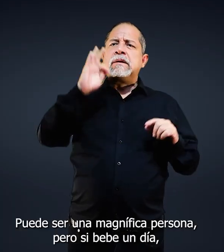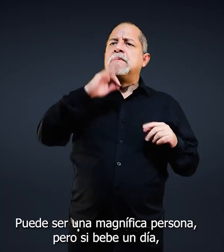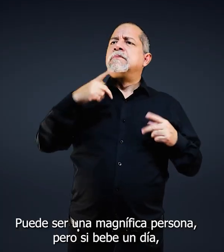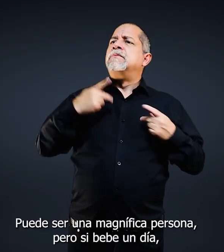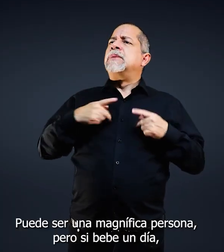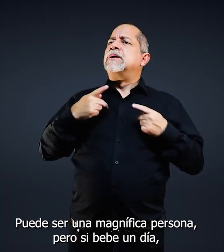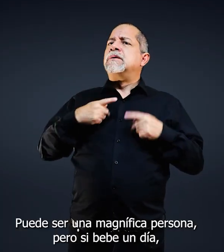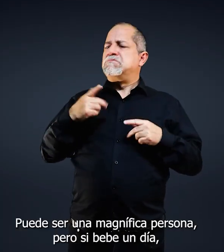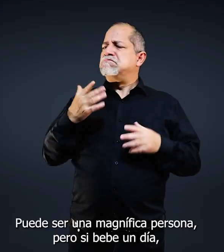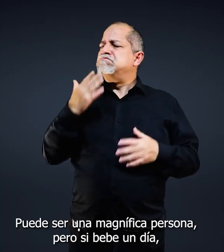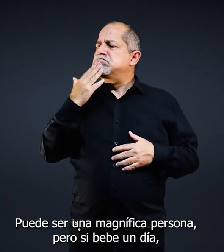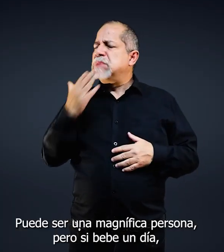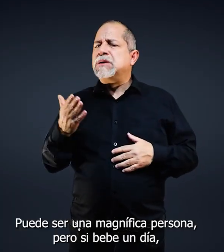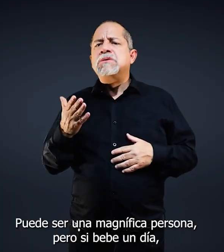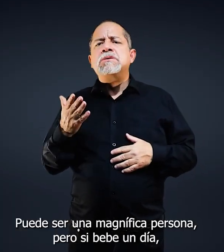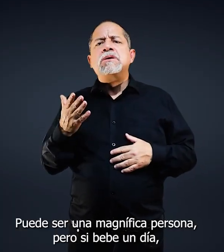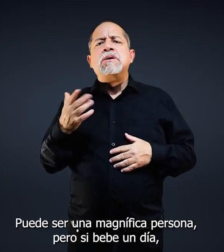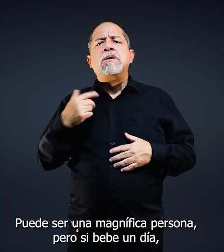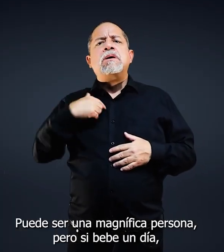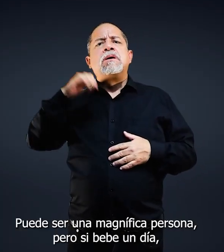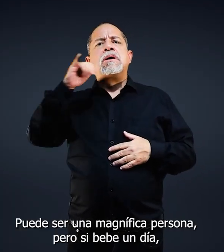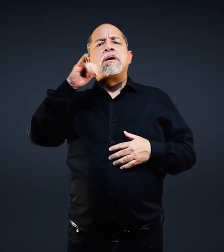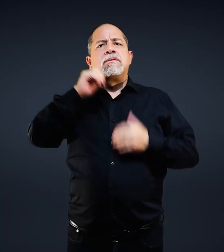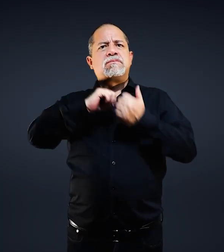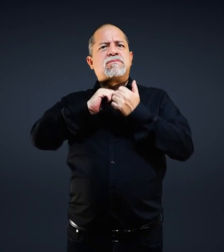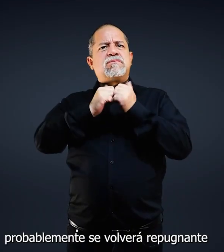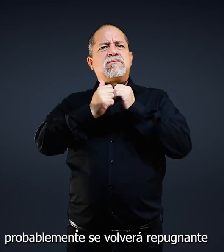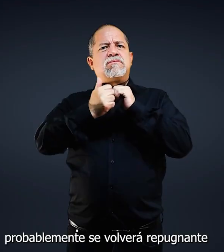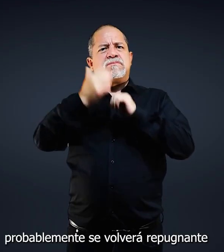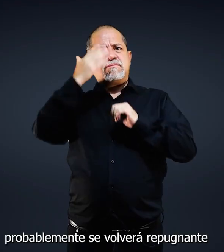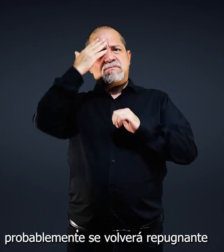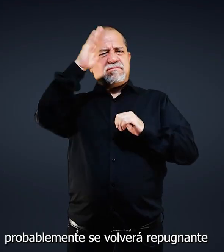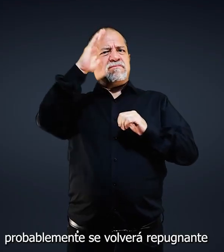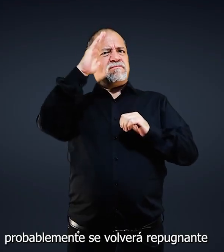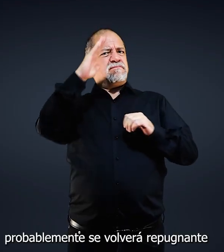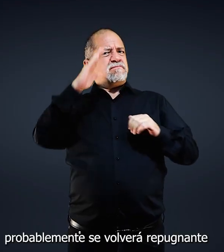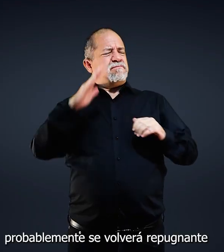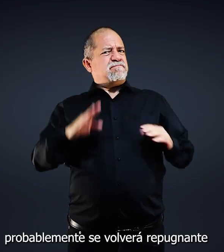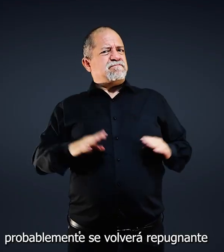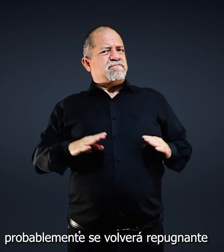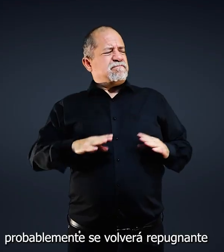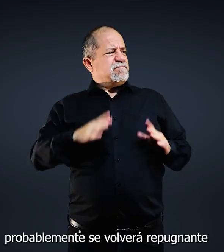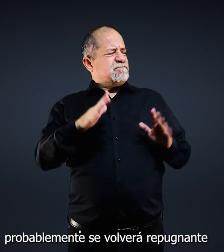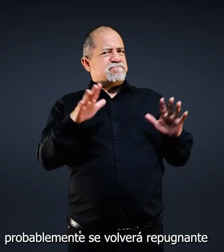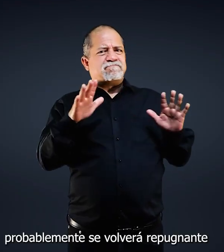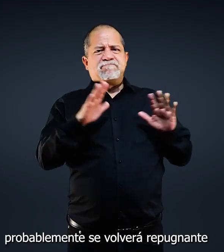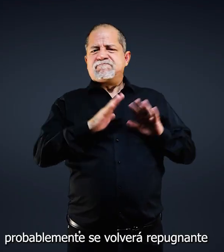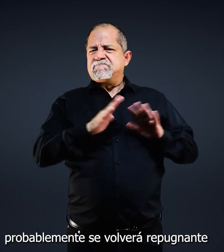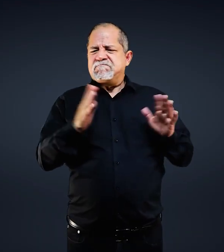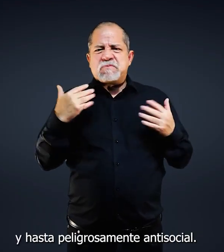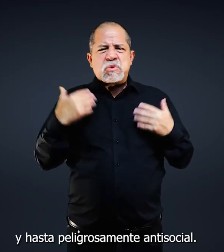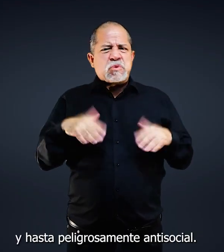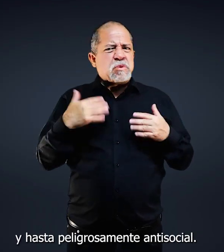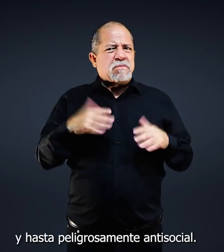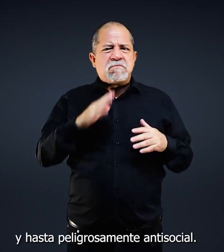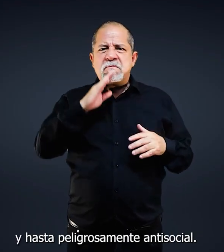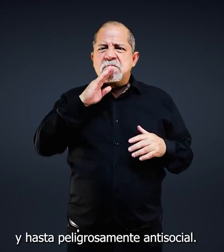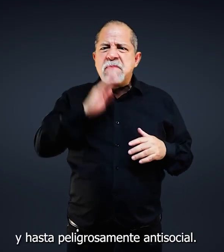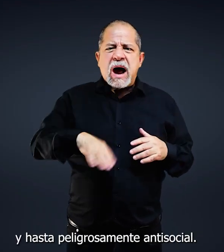persona, pero si bebe un día, probablemente se volverá repugnante y hasta peligrosamente